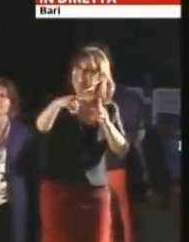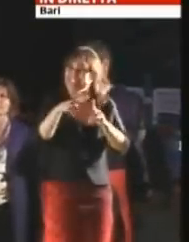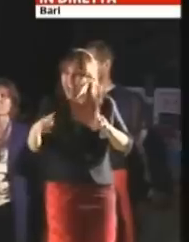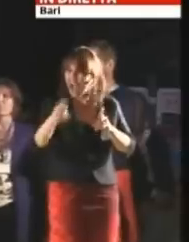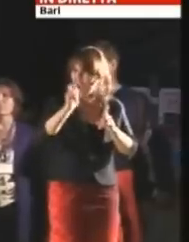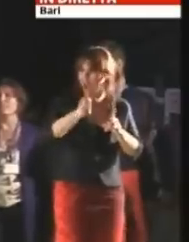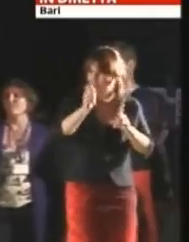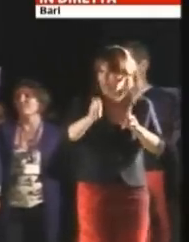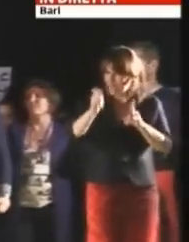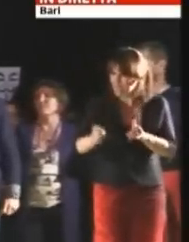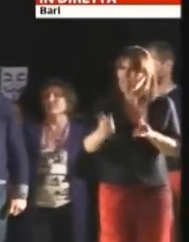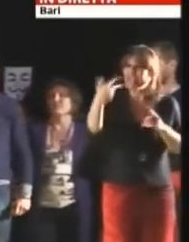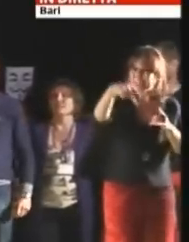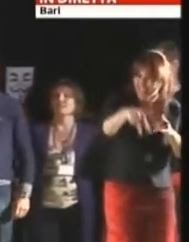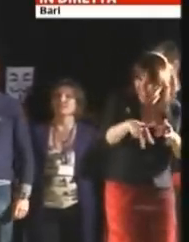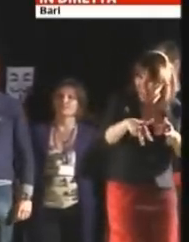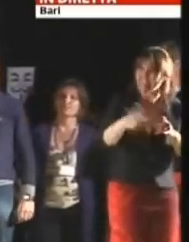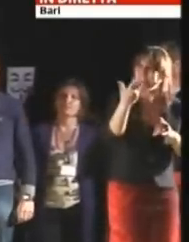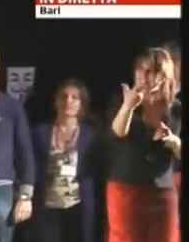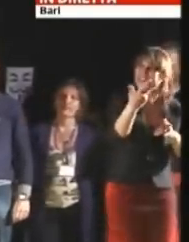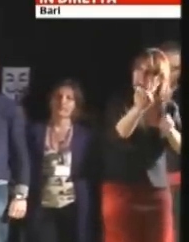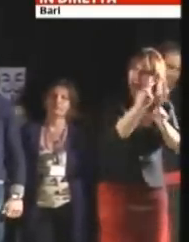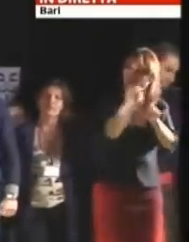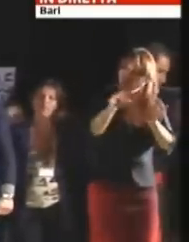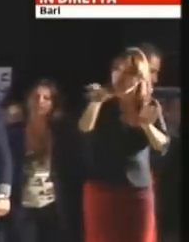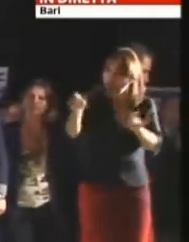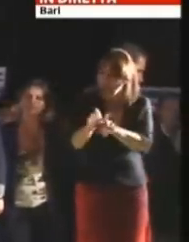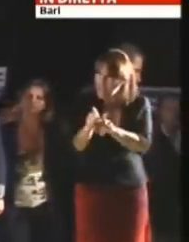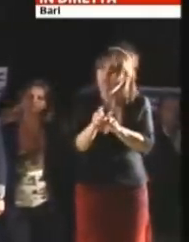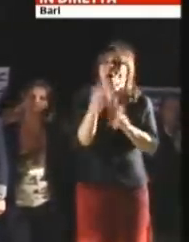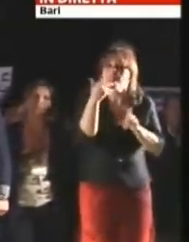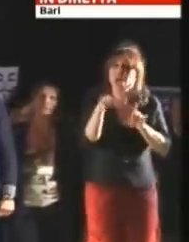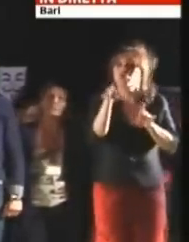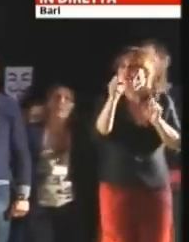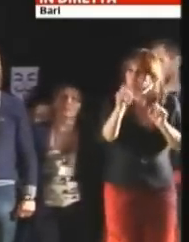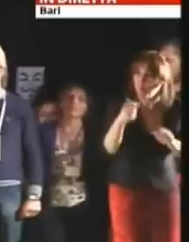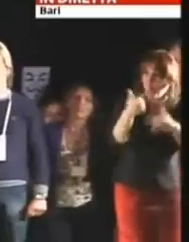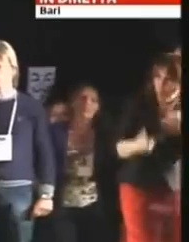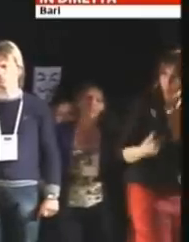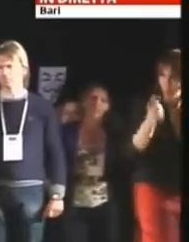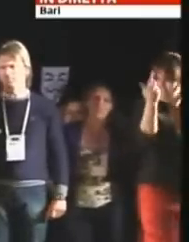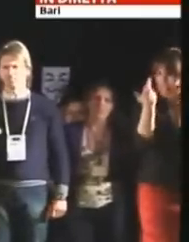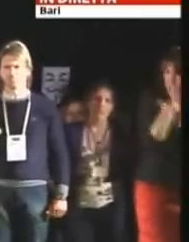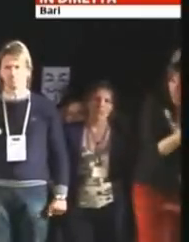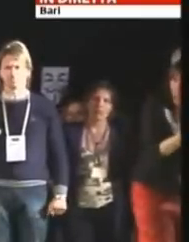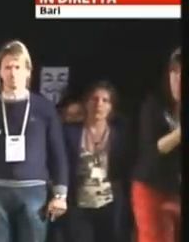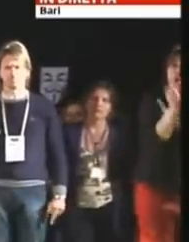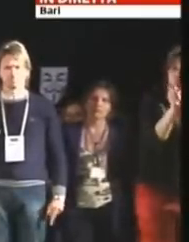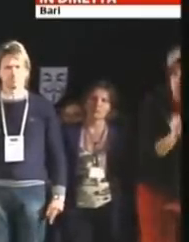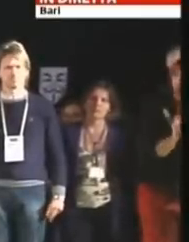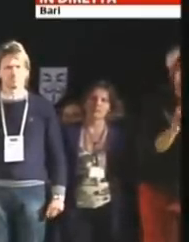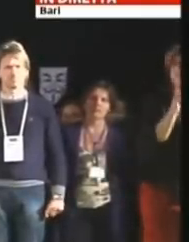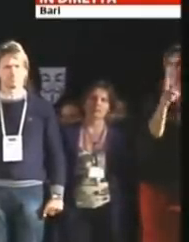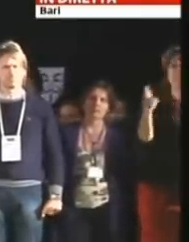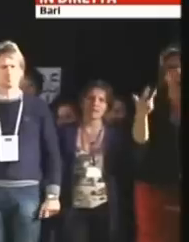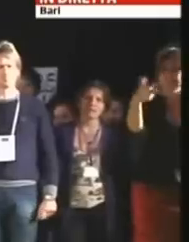3 anni ti vengono offerti 3 lavori, allora puoi anche decidere che c'è un lavoro che ti piace di più e farlo, perché se non lo fai perdi il